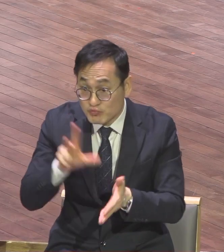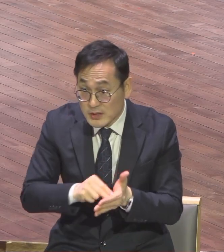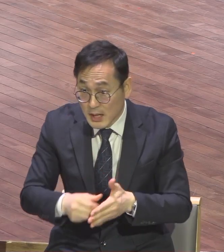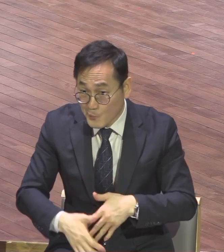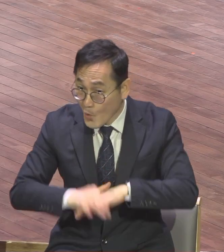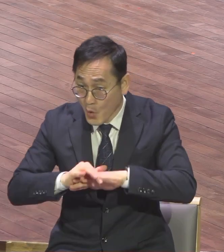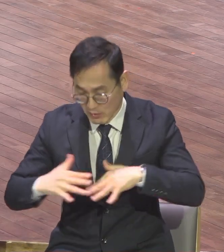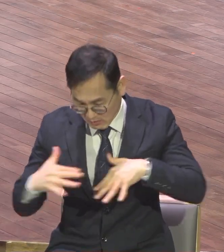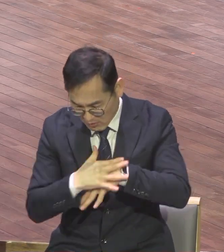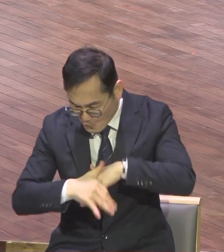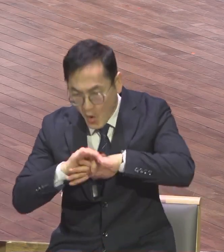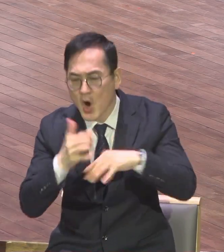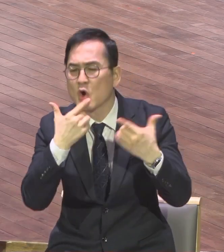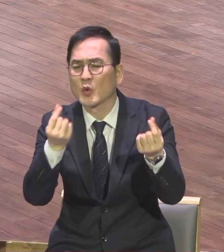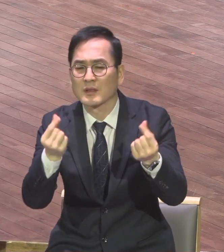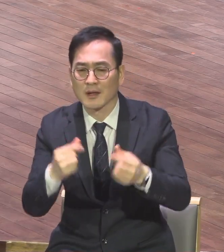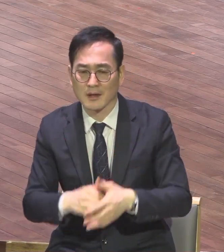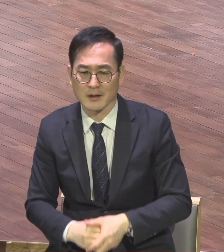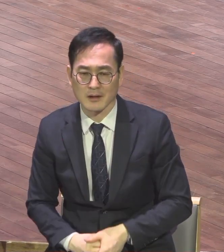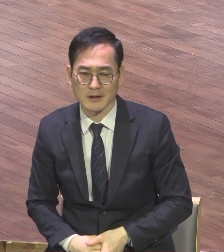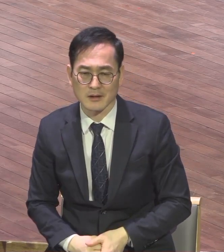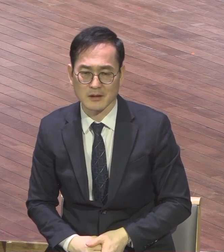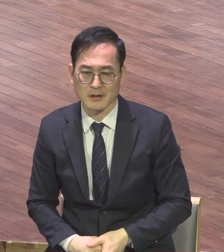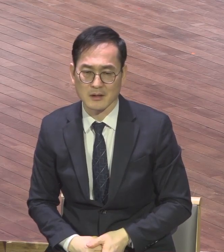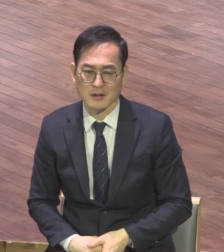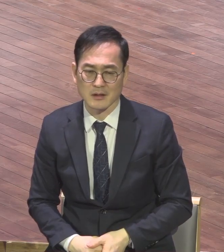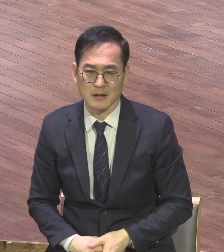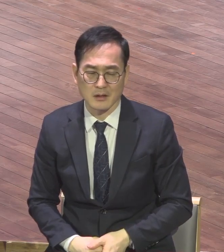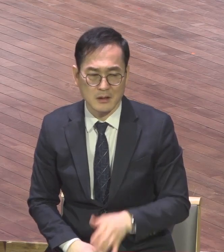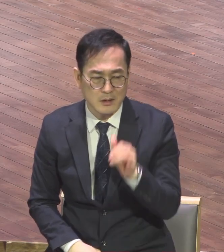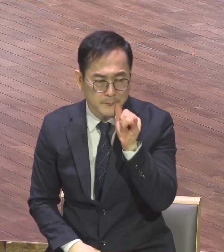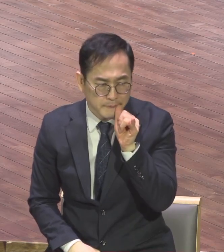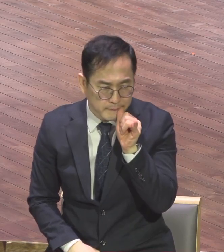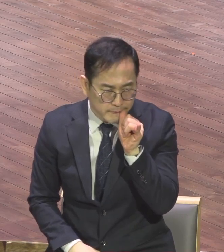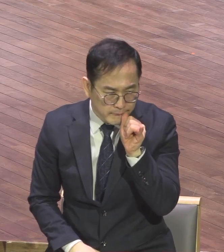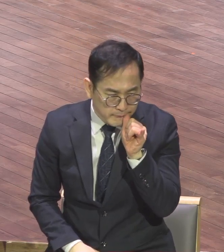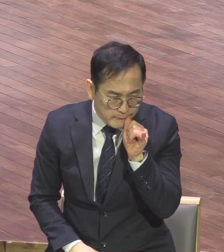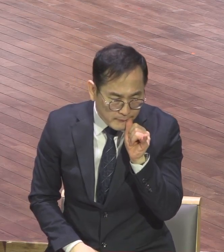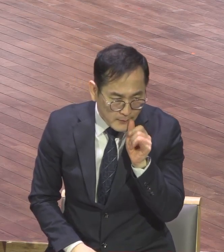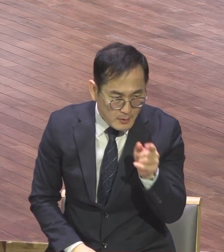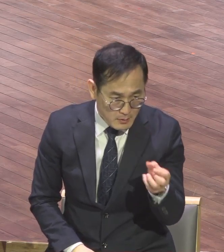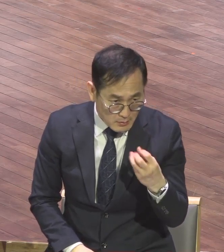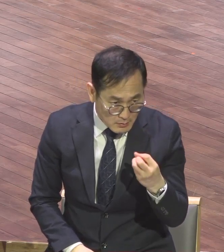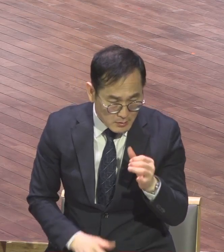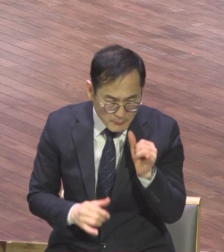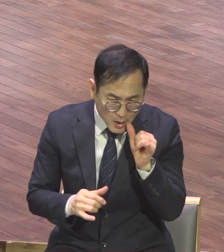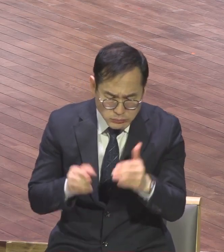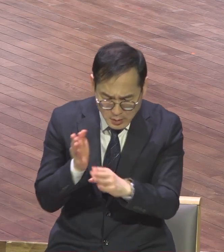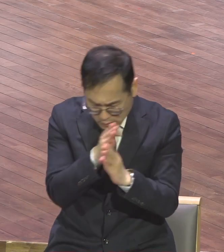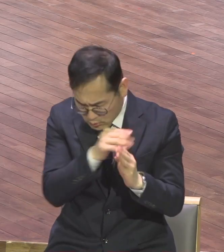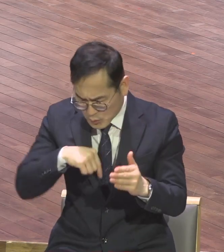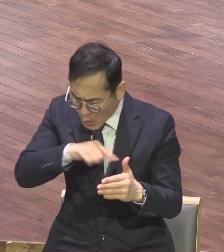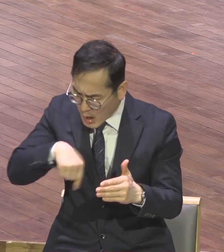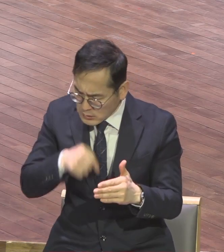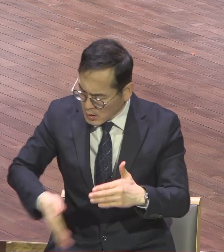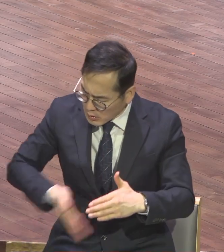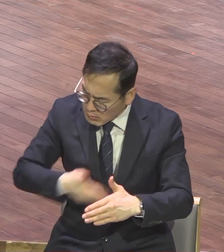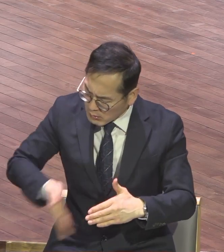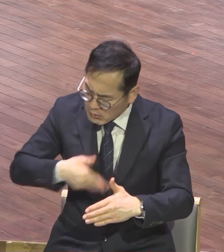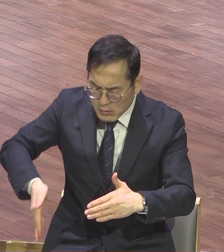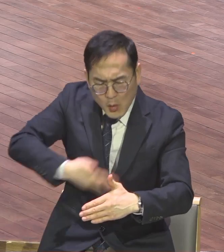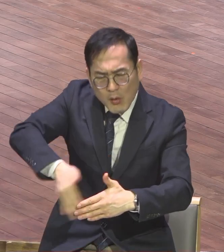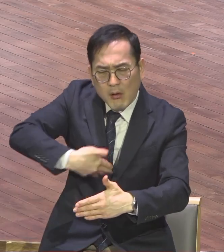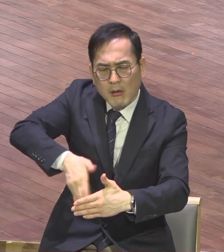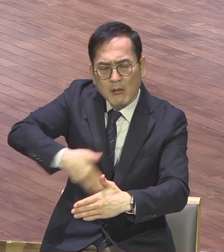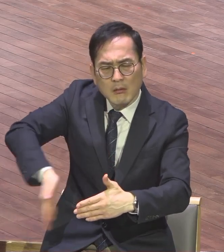시달림은 오게 돼 있습니다. 뭔가에 집착할 수밖에 없어요. 공허함이 올 수밖에 없어요. 그 공허함을 또 다른